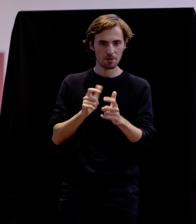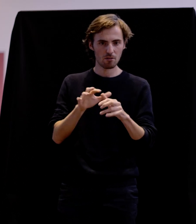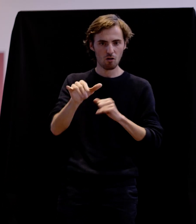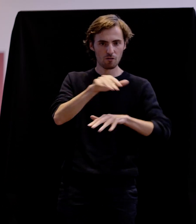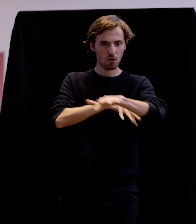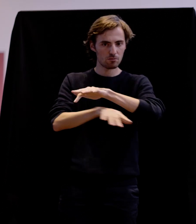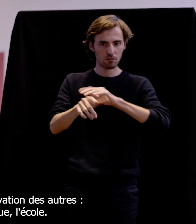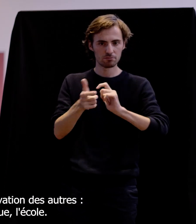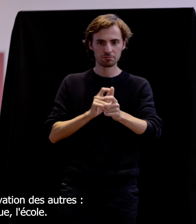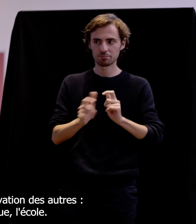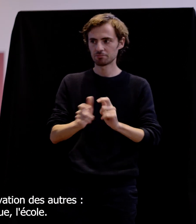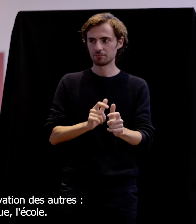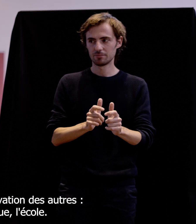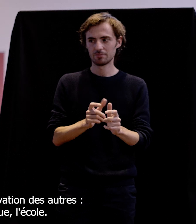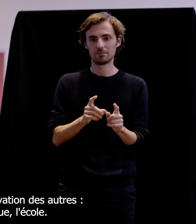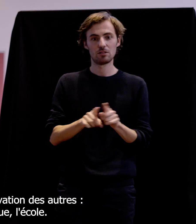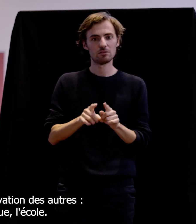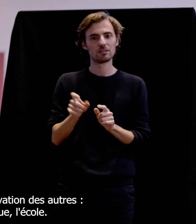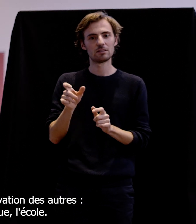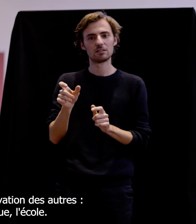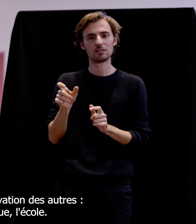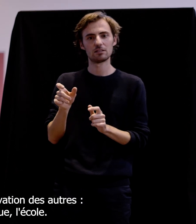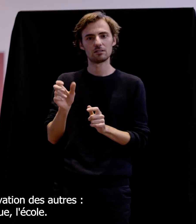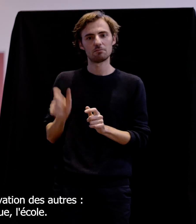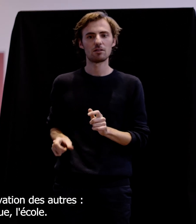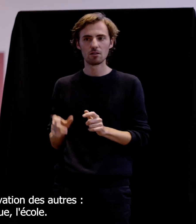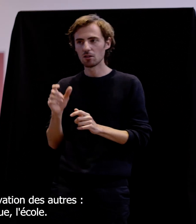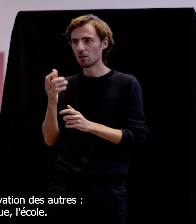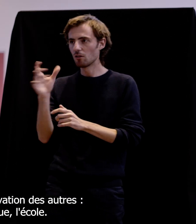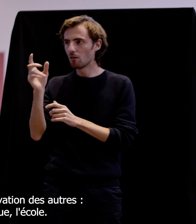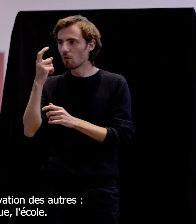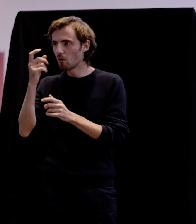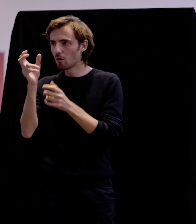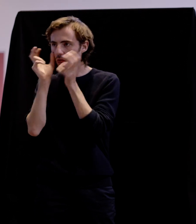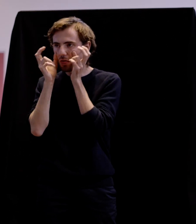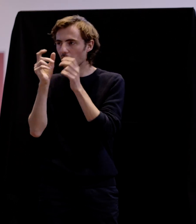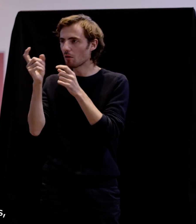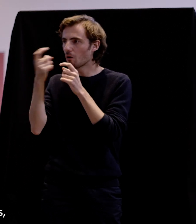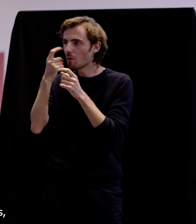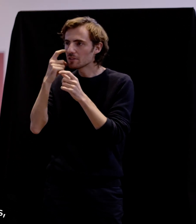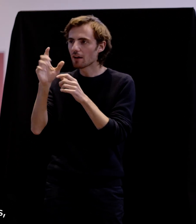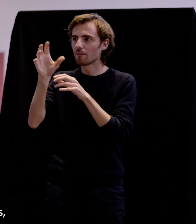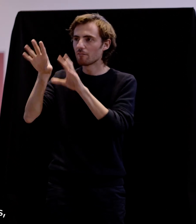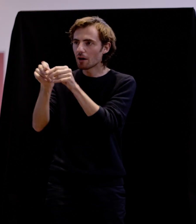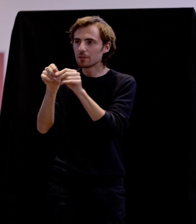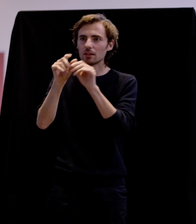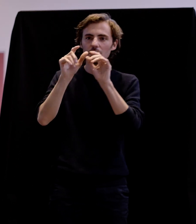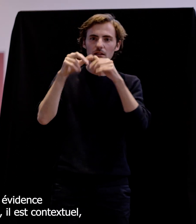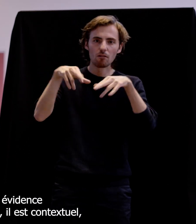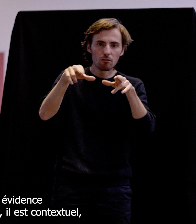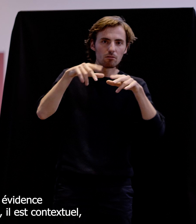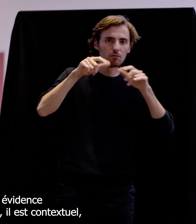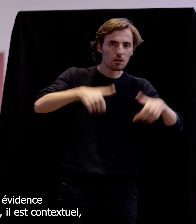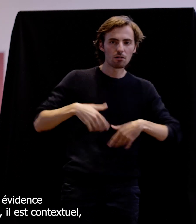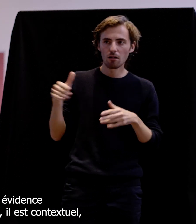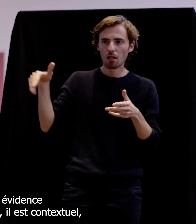environnement et aussi de son observation des autres, la famille, la rue, l'école. Après, elle